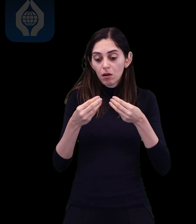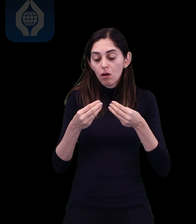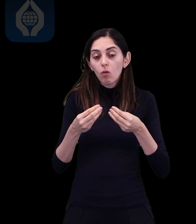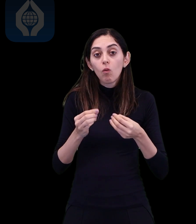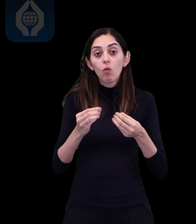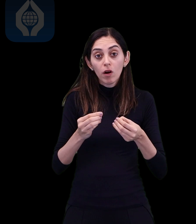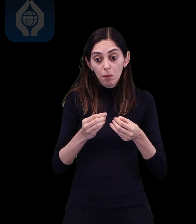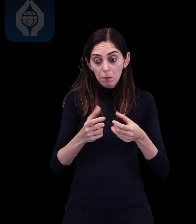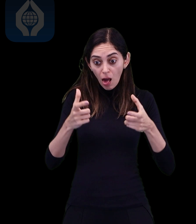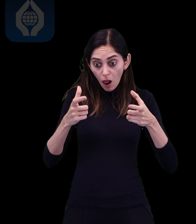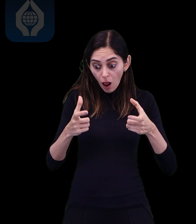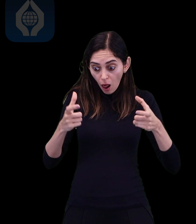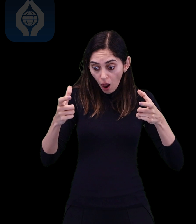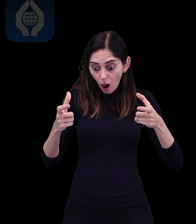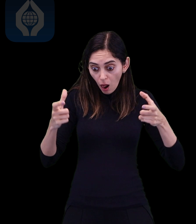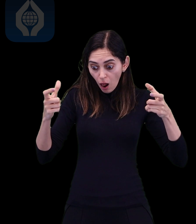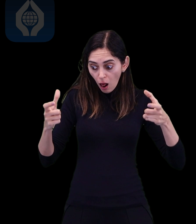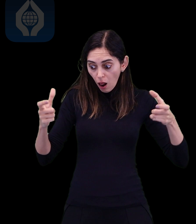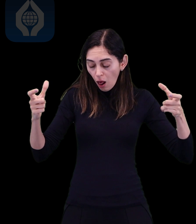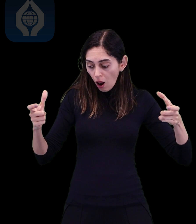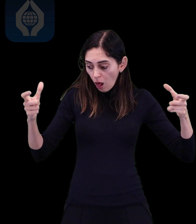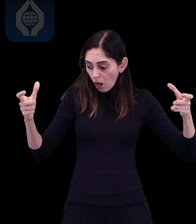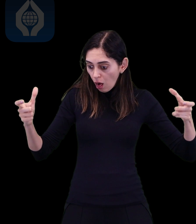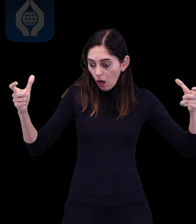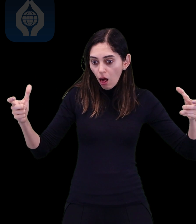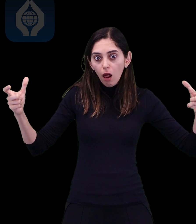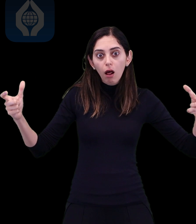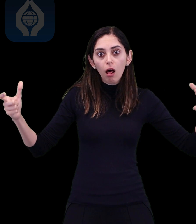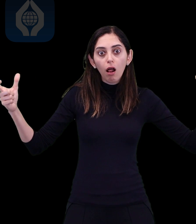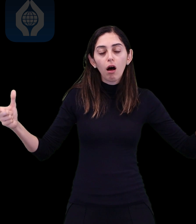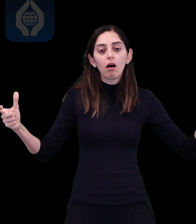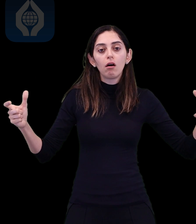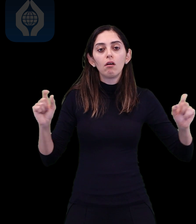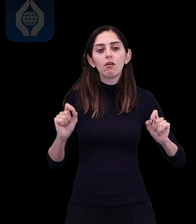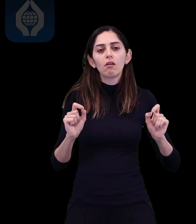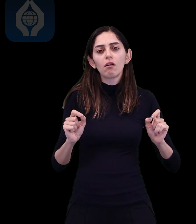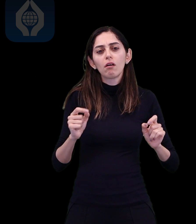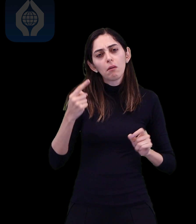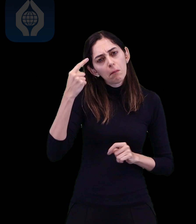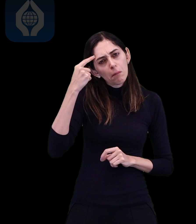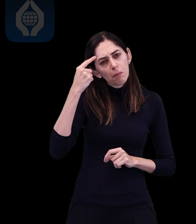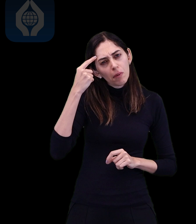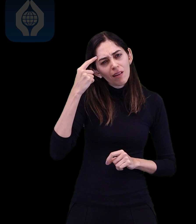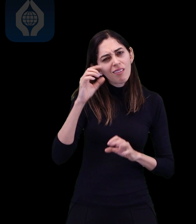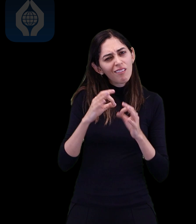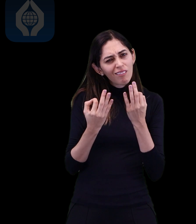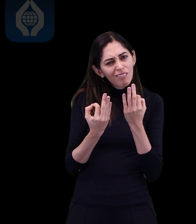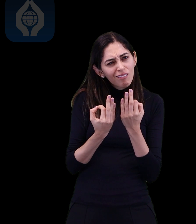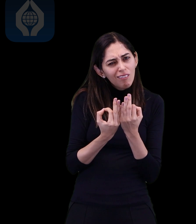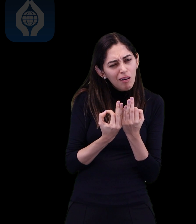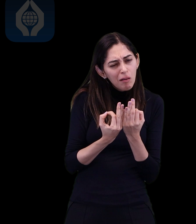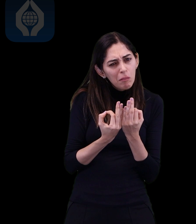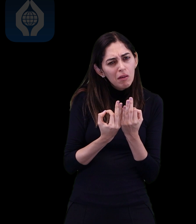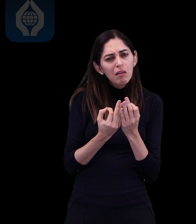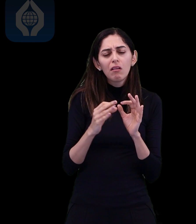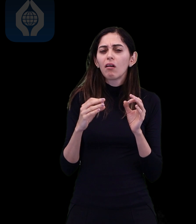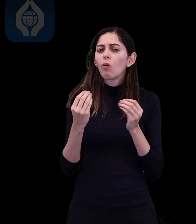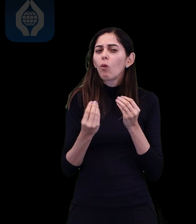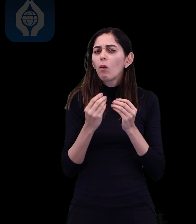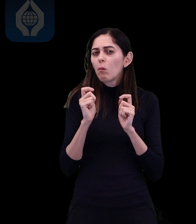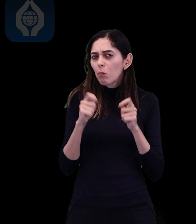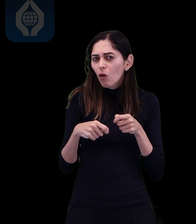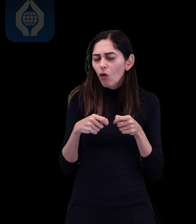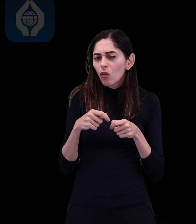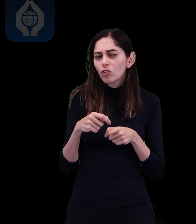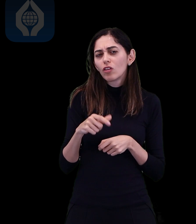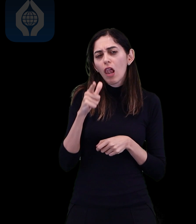mãos. Compare, será que sua família e todos os seus parentes conseguiriam se alimentar apenas com um